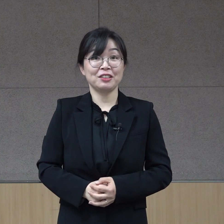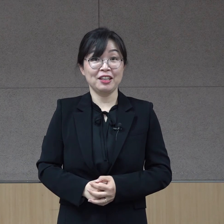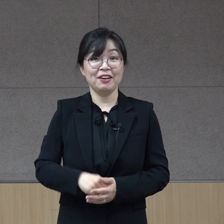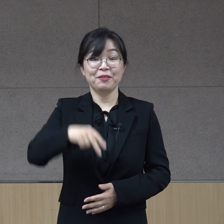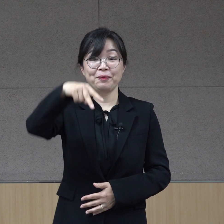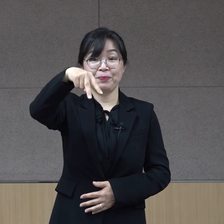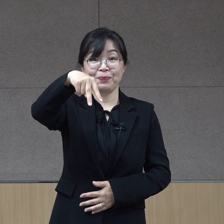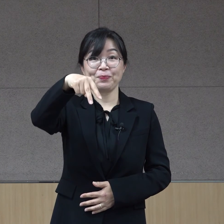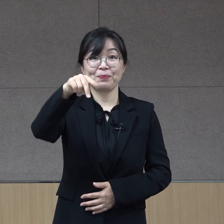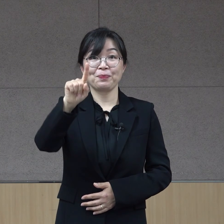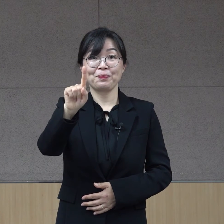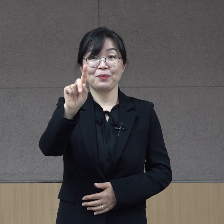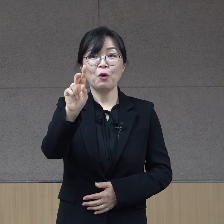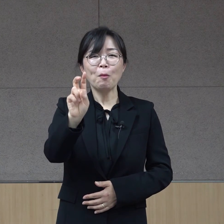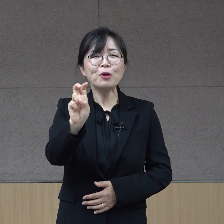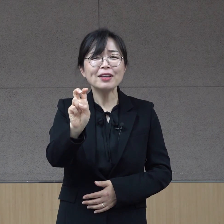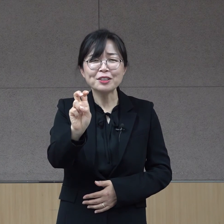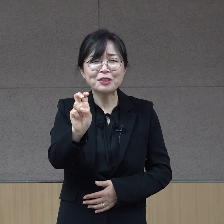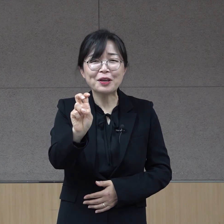썼어요. 벌써 아셨어요.